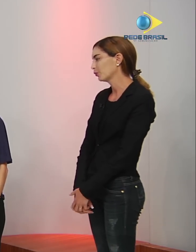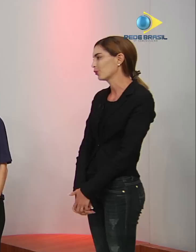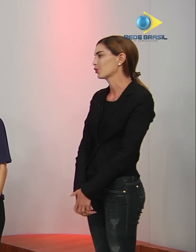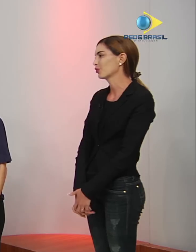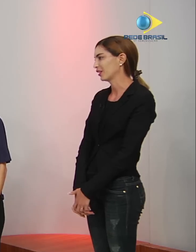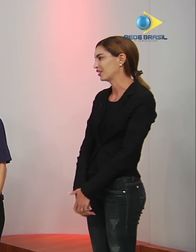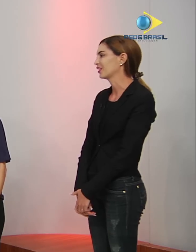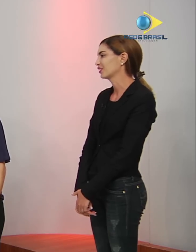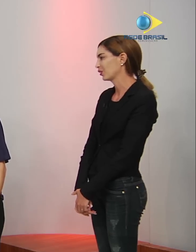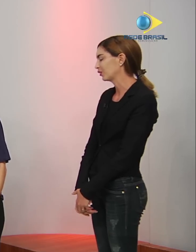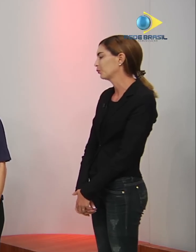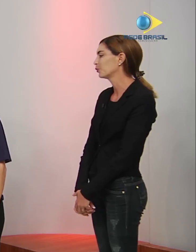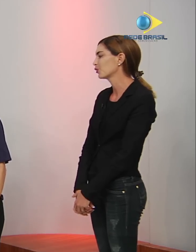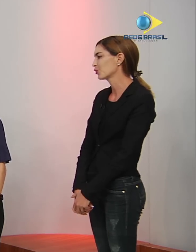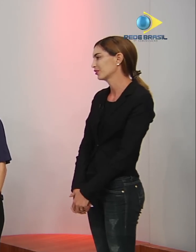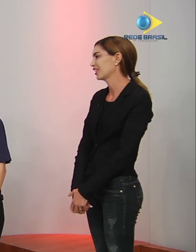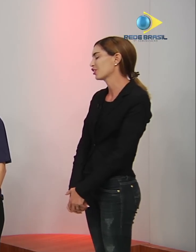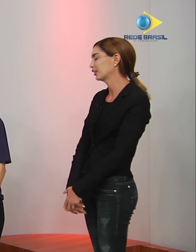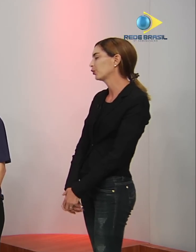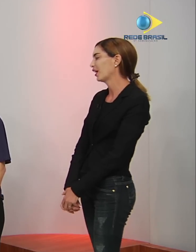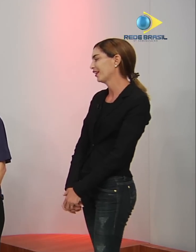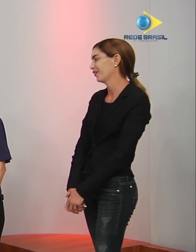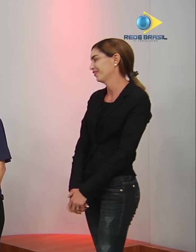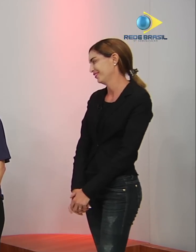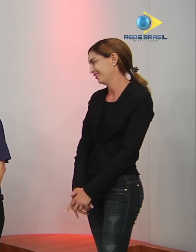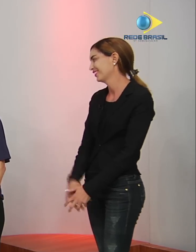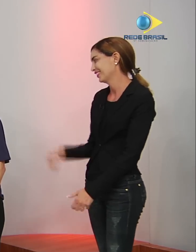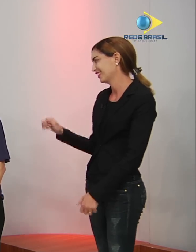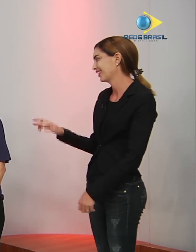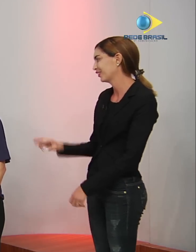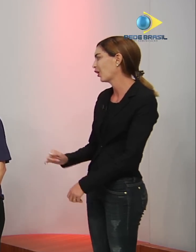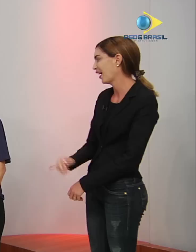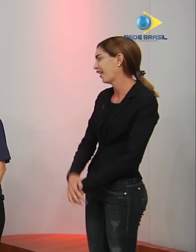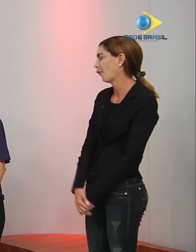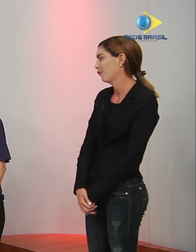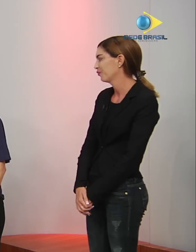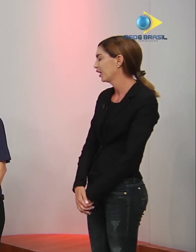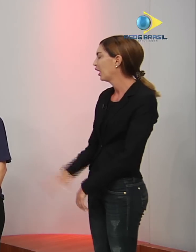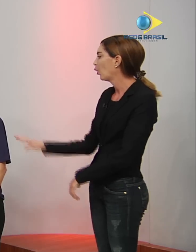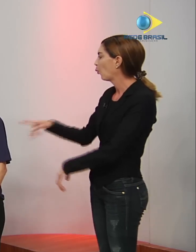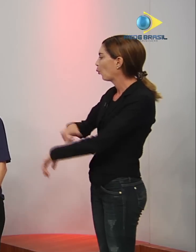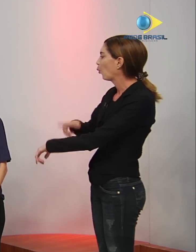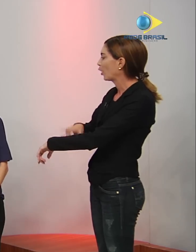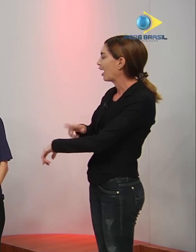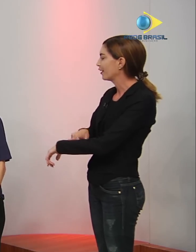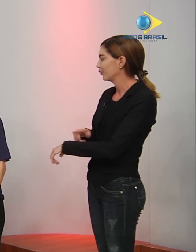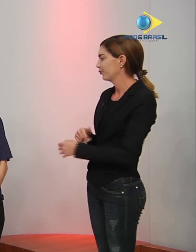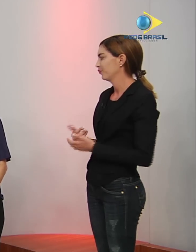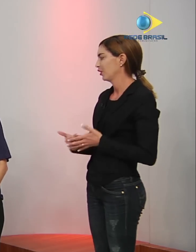Escola Dom Bosco. Escola Dom Bosco, né? Muito bem. Bosco, na Estrada do Arraial. Estrada do Arraial. Em que horário? Qual horário?